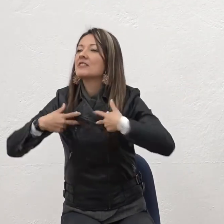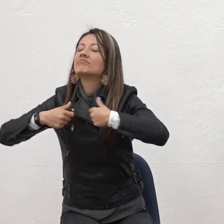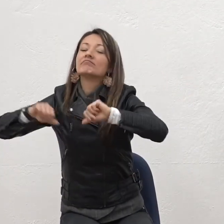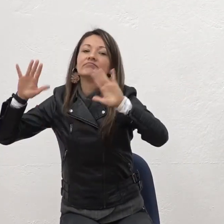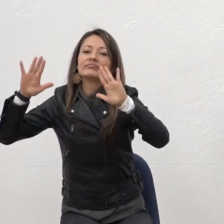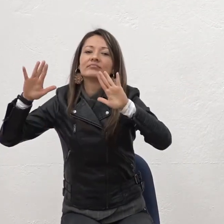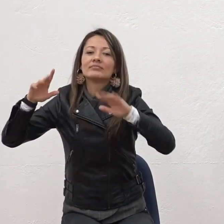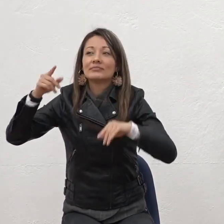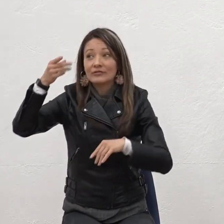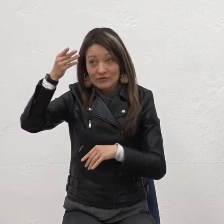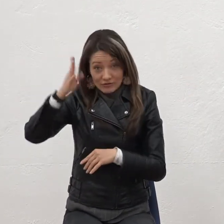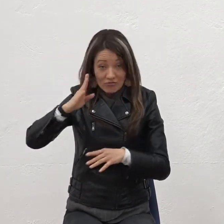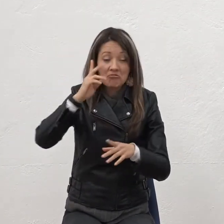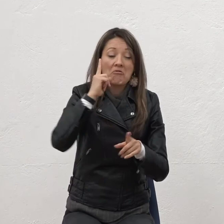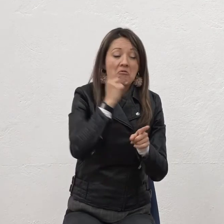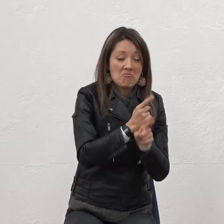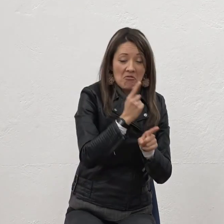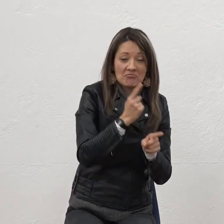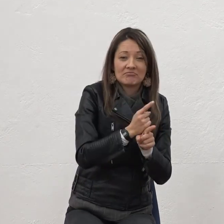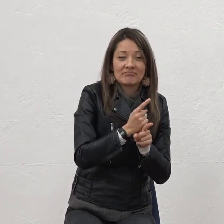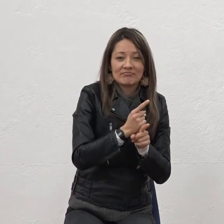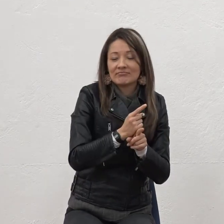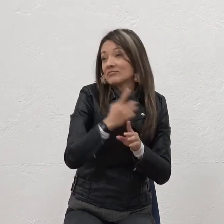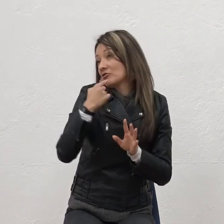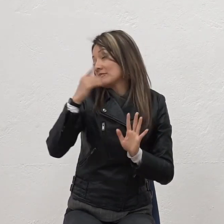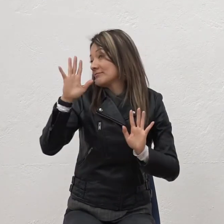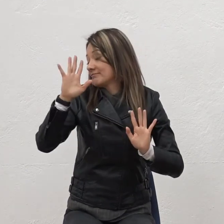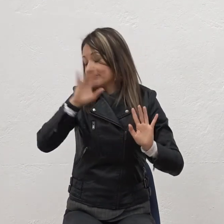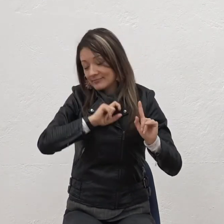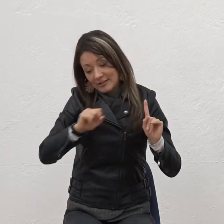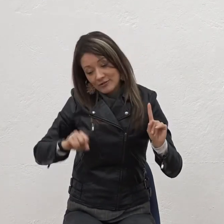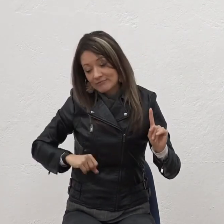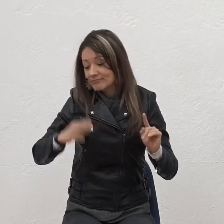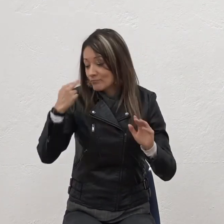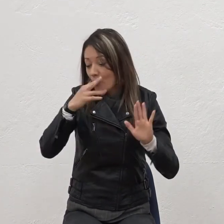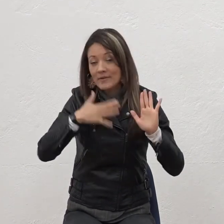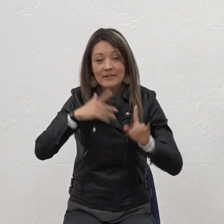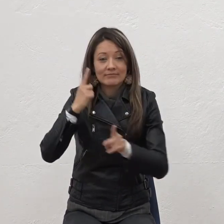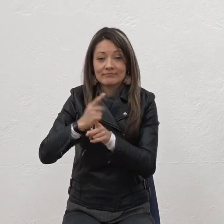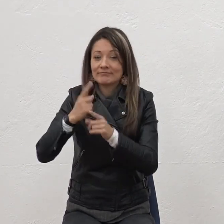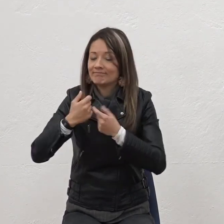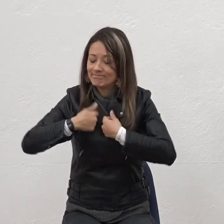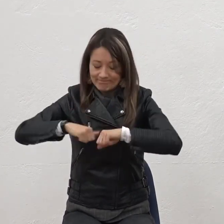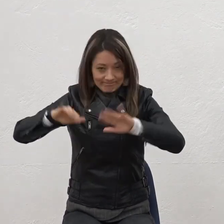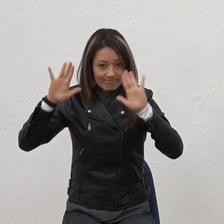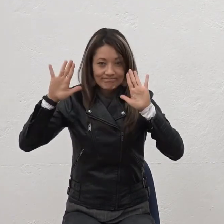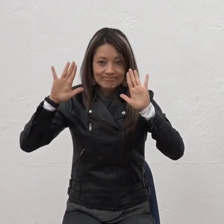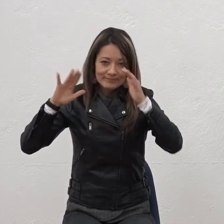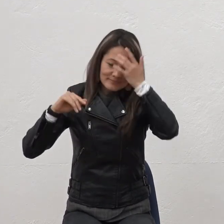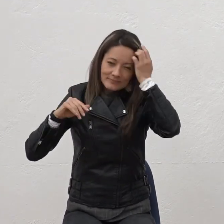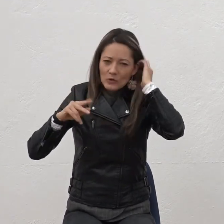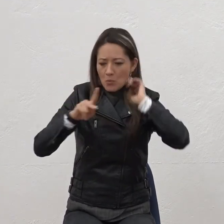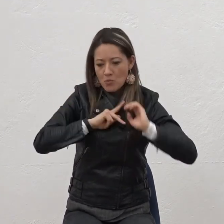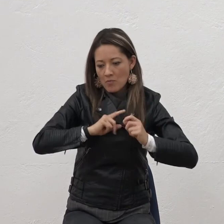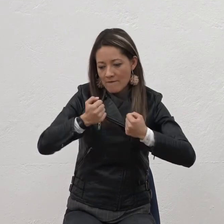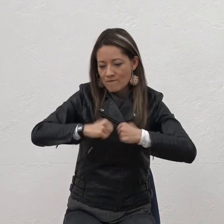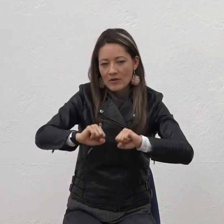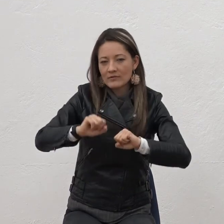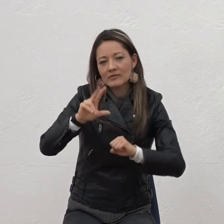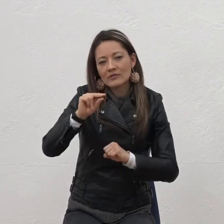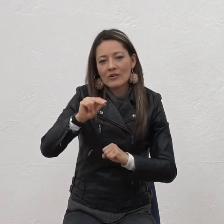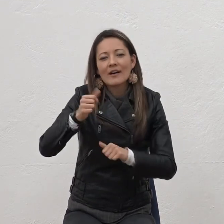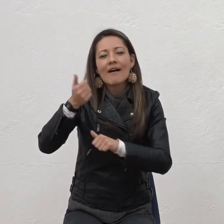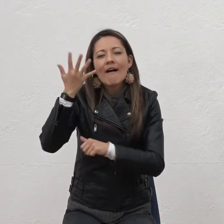El Señor cumplió. Y yo le dije, Señor, promesa es promesa y no porque esté en mis propias fuerzas.